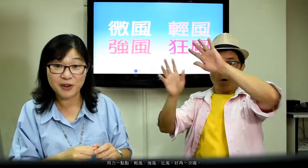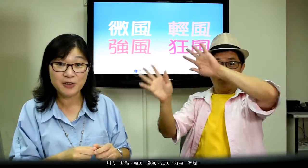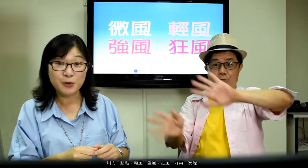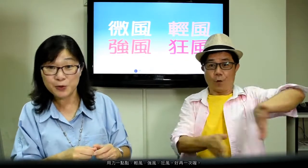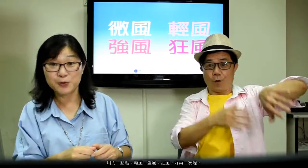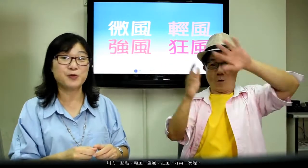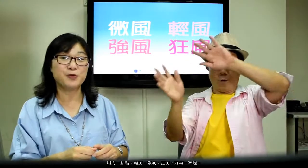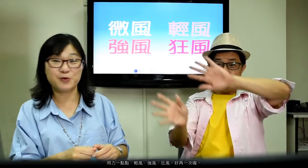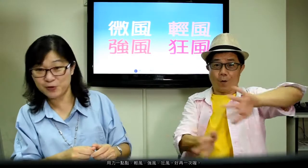风，